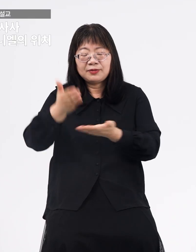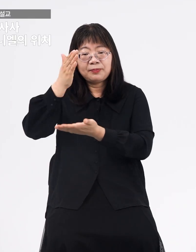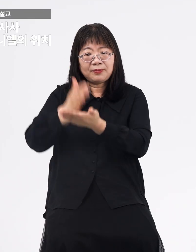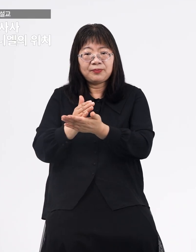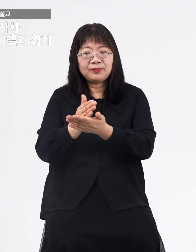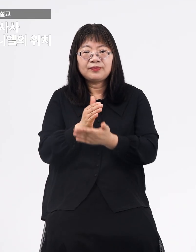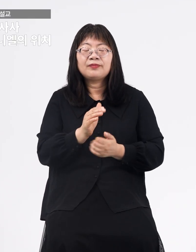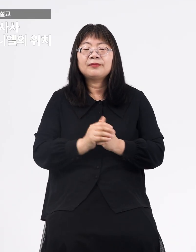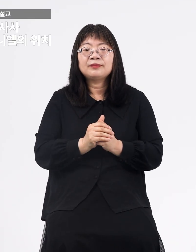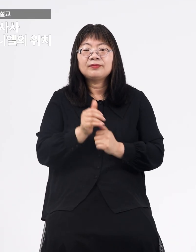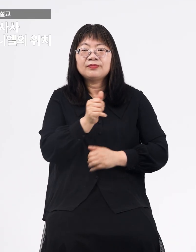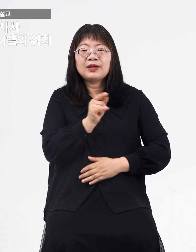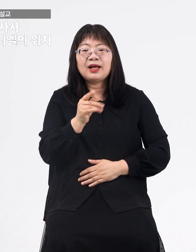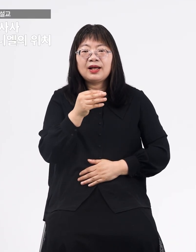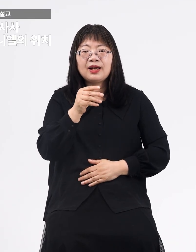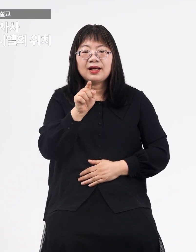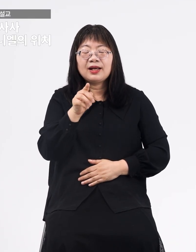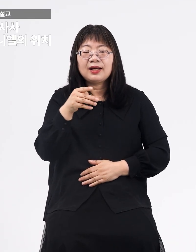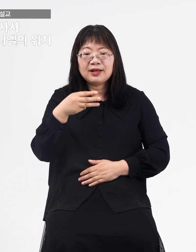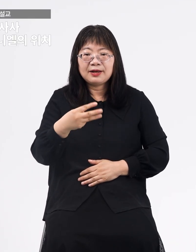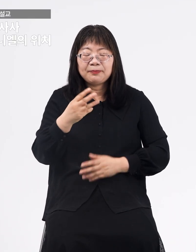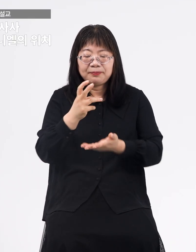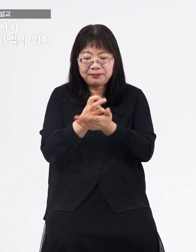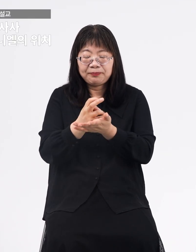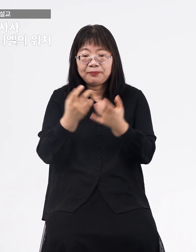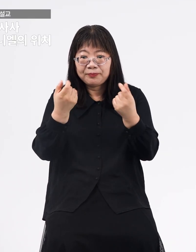헤렘법이에요. 그런데